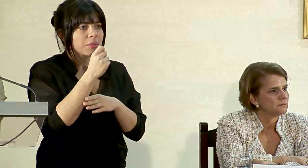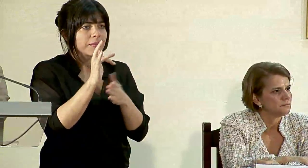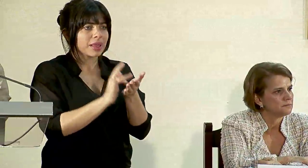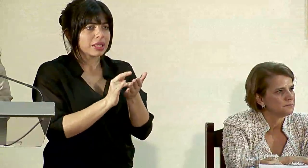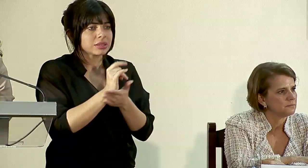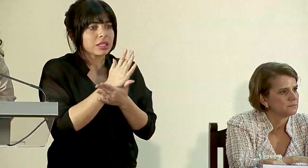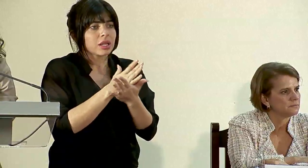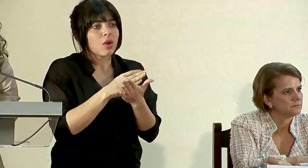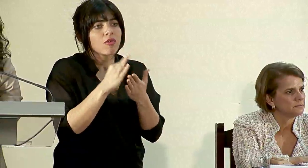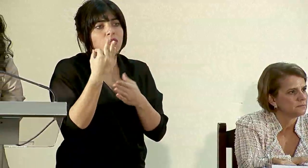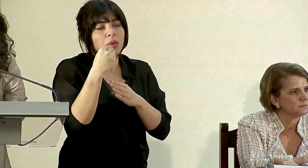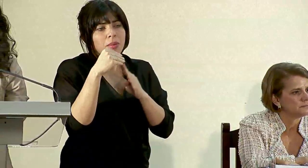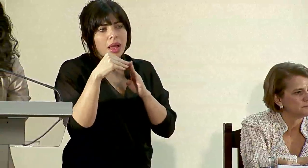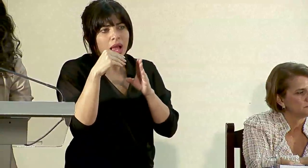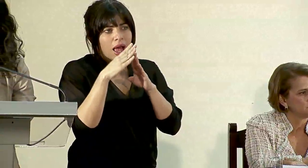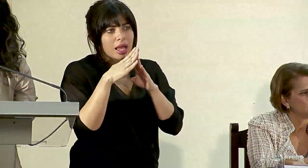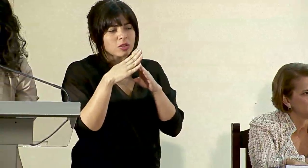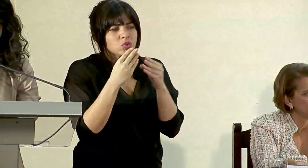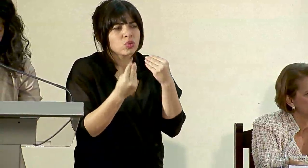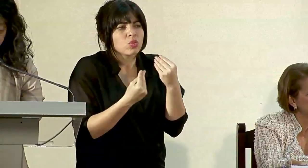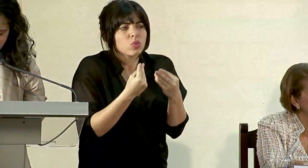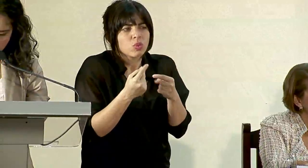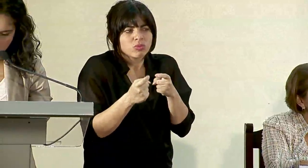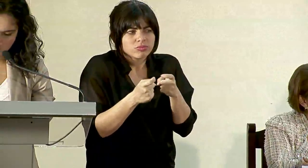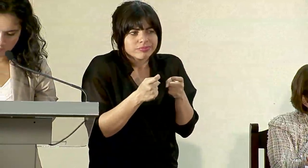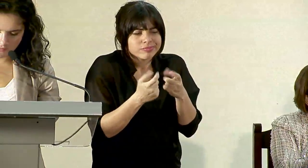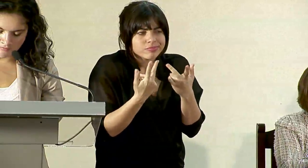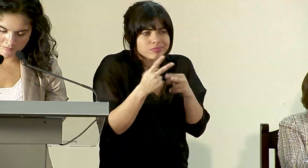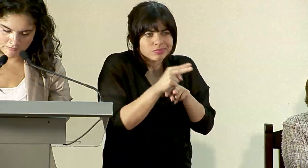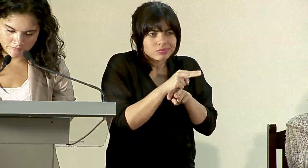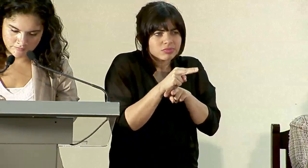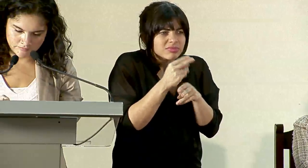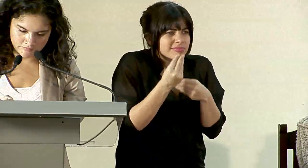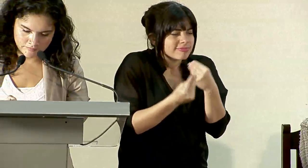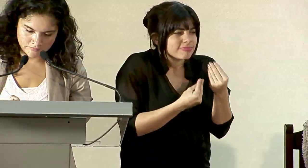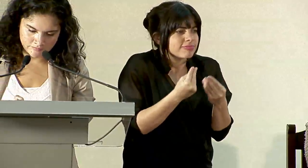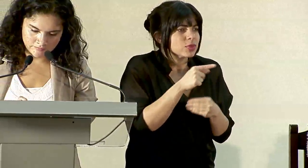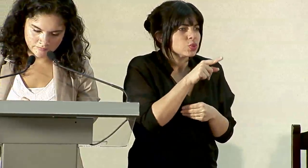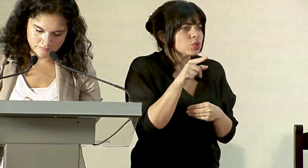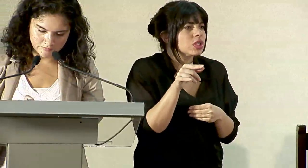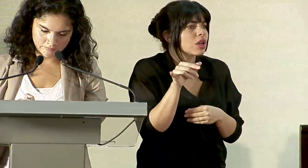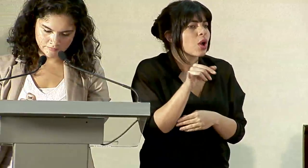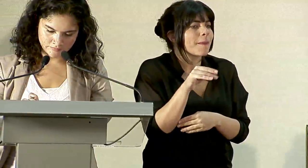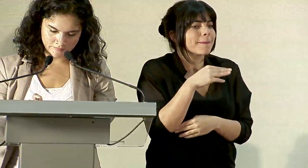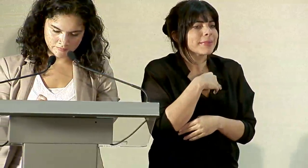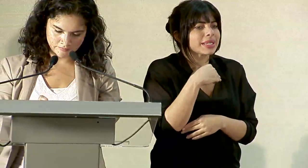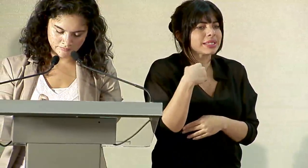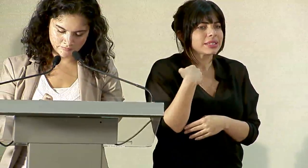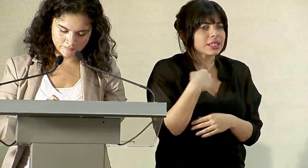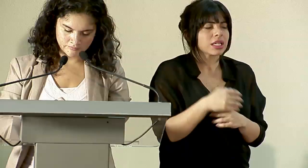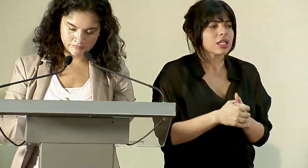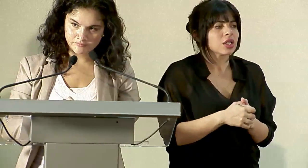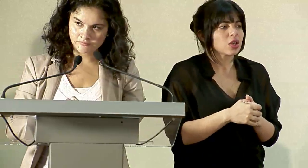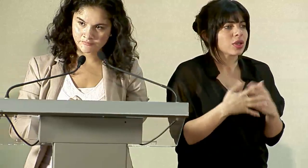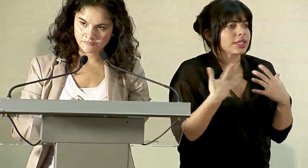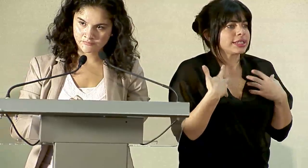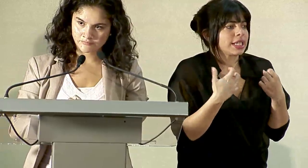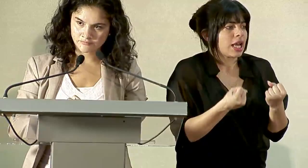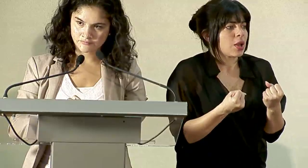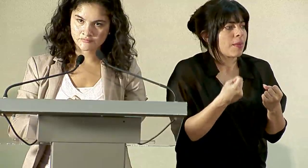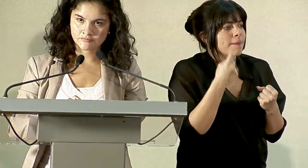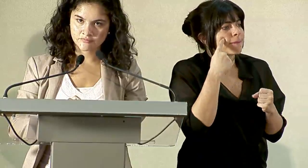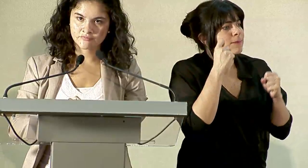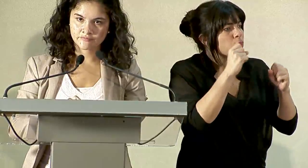una forma casera. ¿Cómo lo van a controlar? ¿Cómo lo van a regular? ¿Qué van a hacer ustedes como Ministerio de Salud para